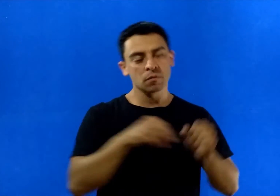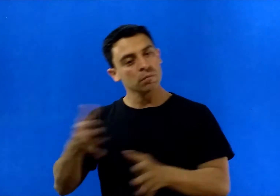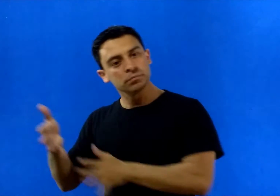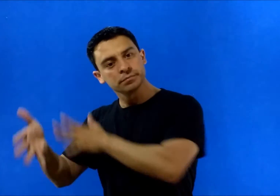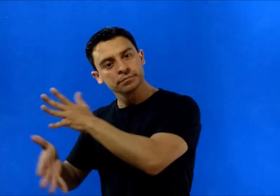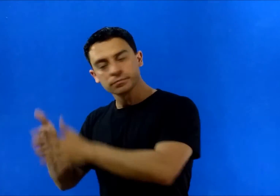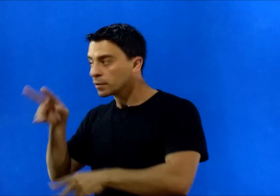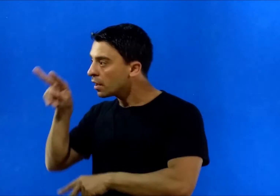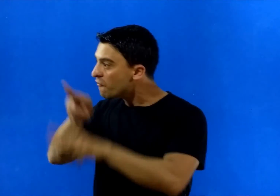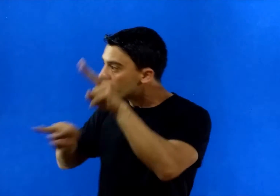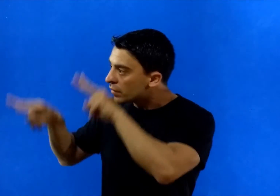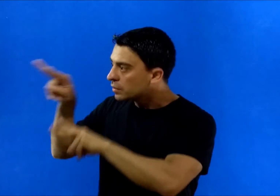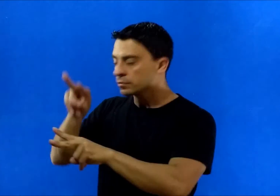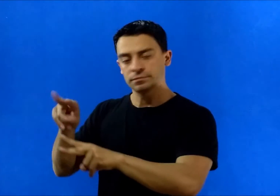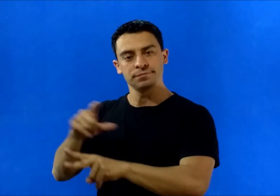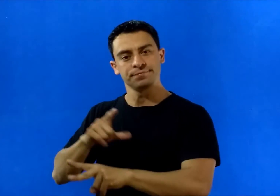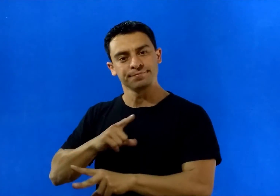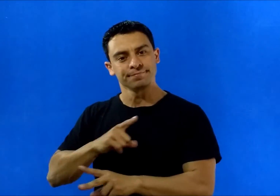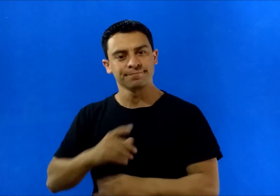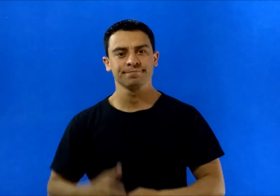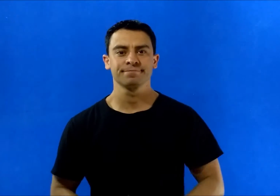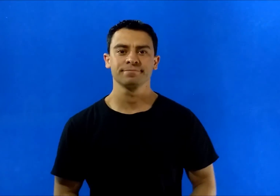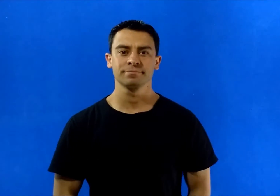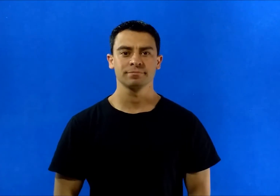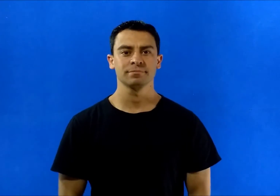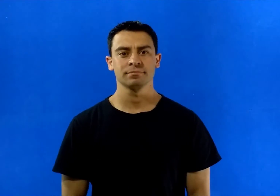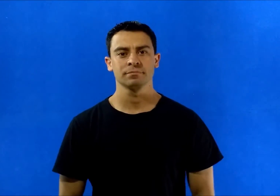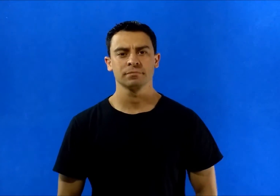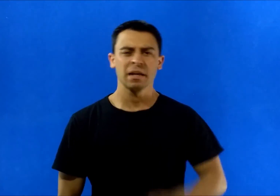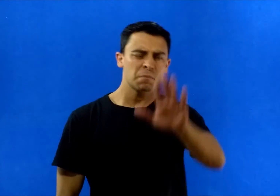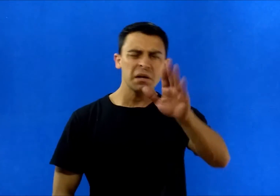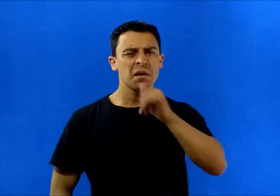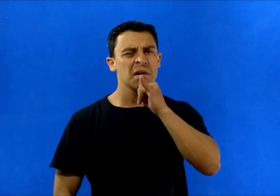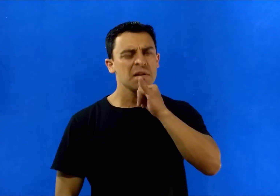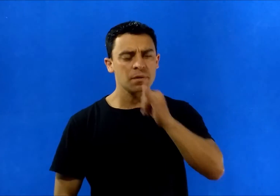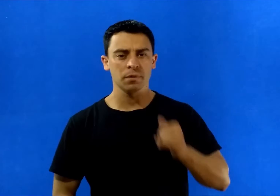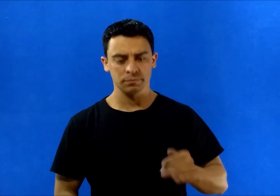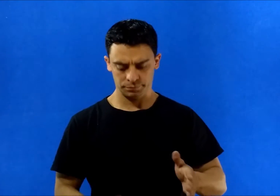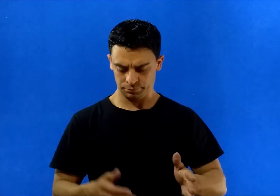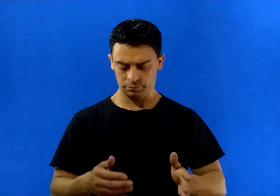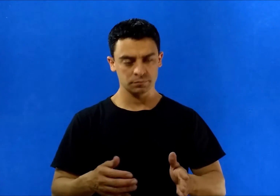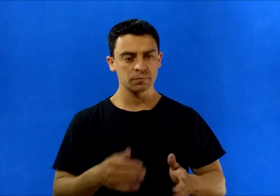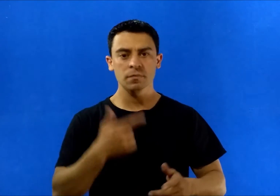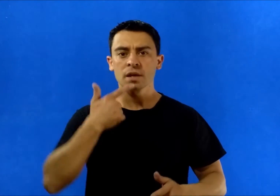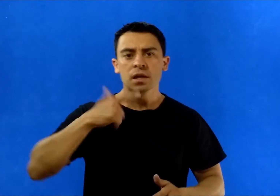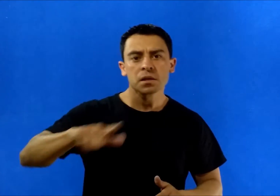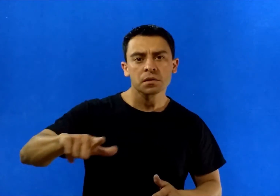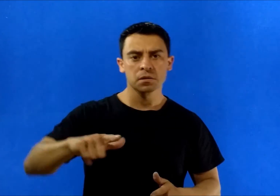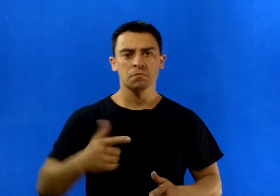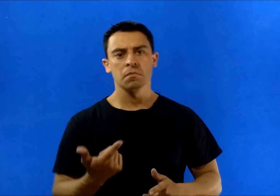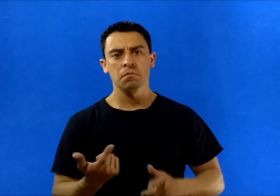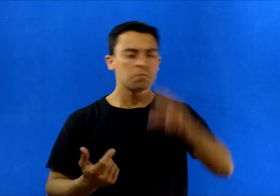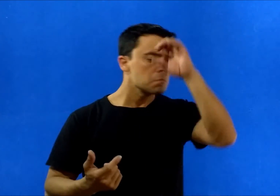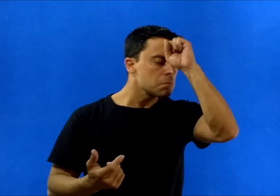conversar, a boca e ouve, né? E outros são por meio da visão, visual. Mas, por exemplo, a